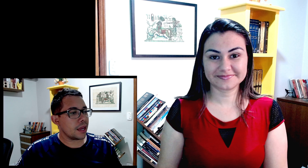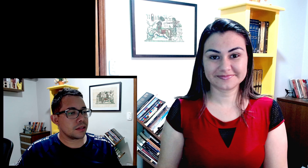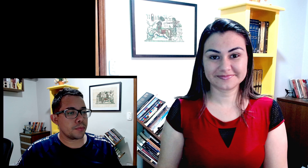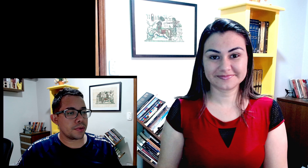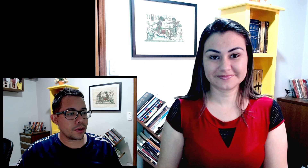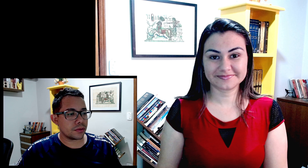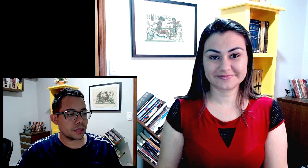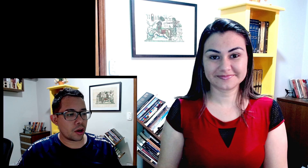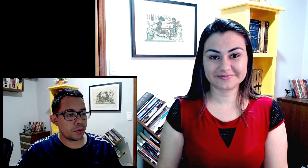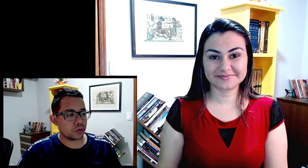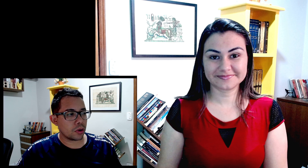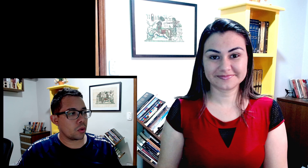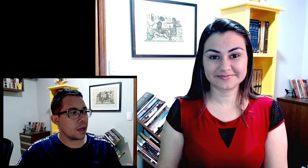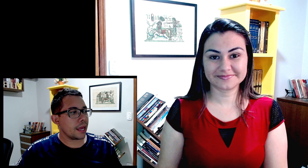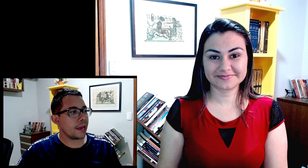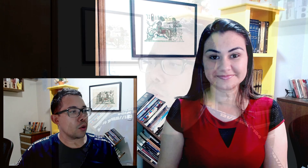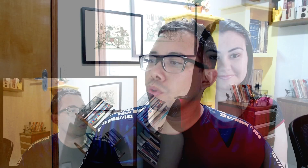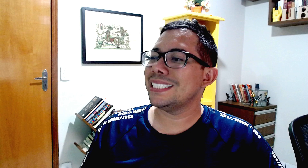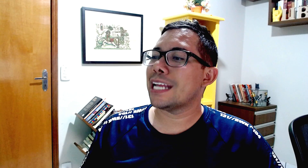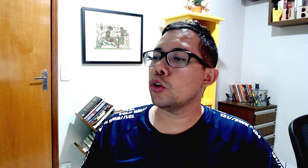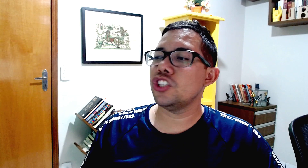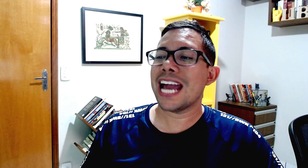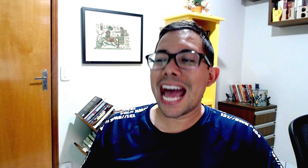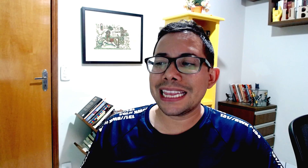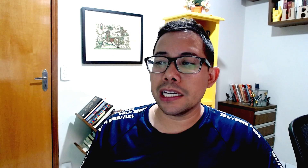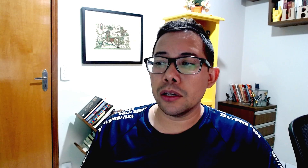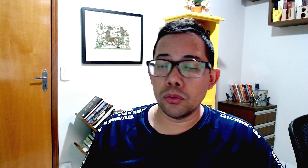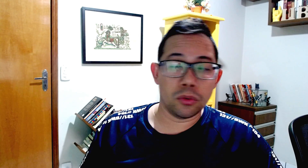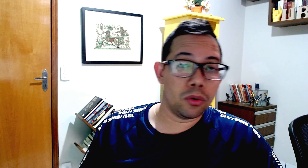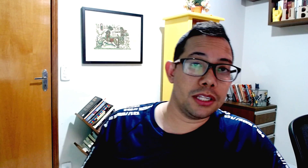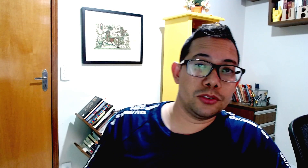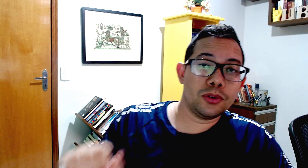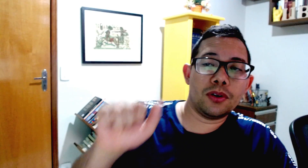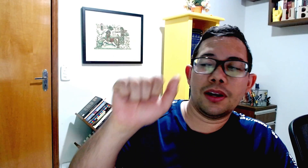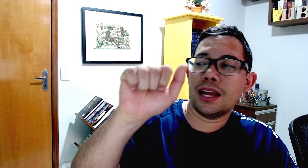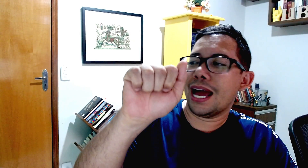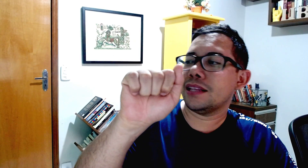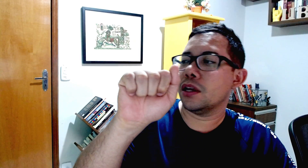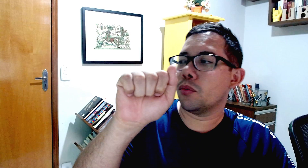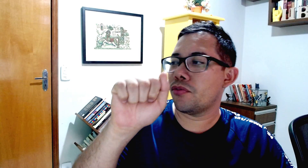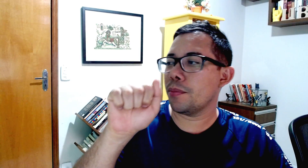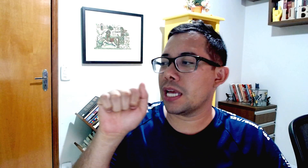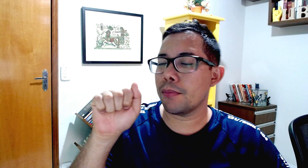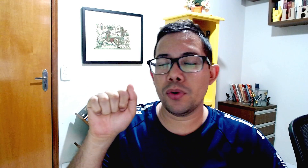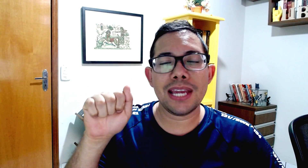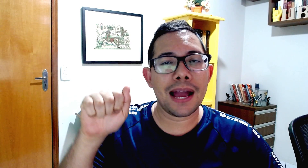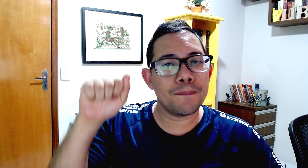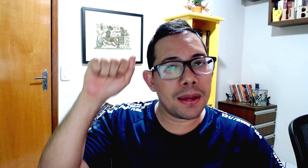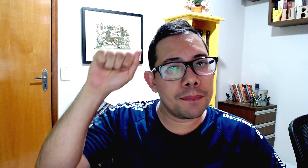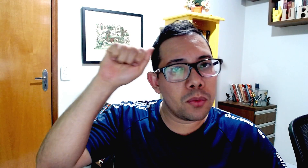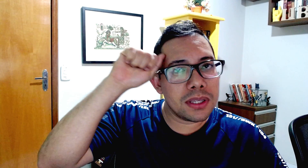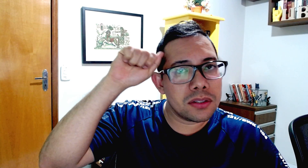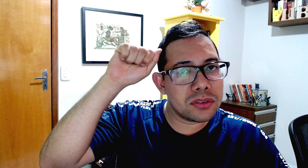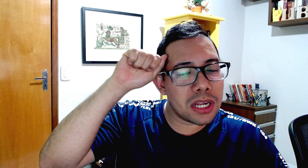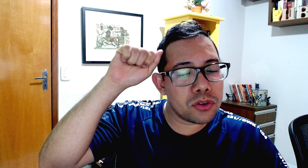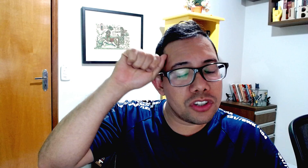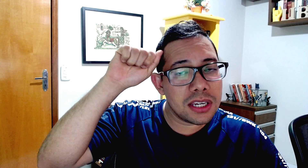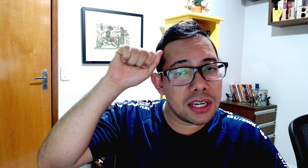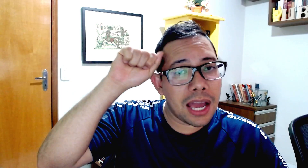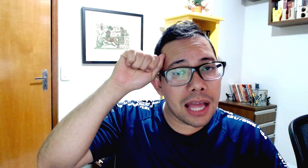Esse primeiro sinal, pessoal, é o sinal de Adão. Olha só, Adão, a forma da mão em A, tá? Então, esse é o sinal de